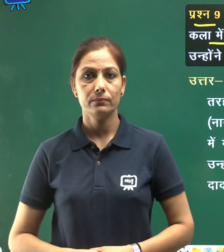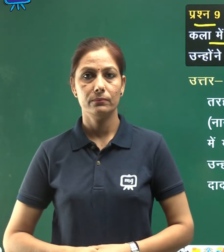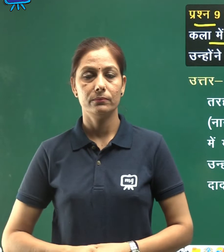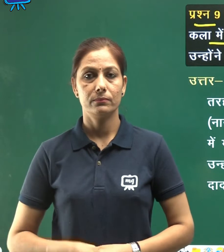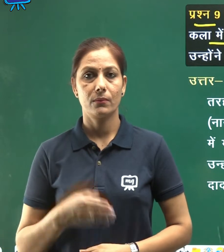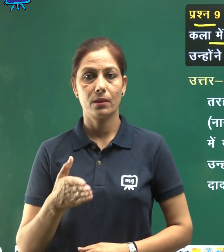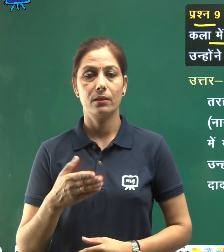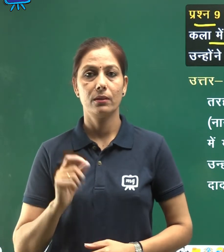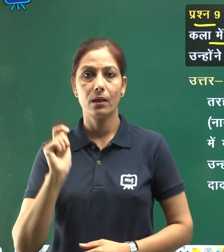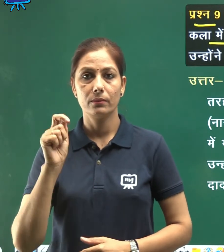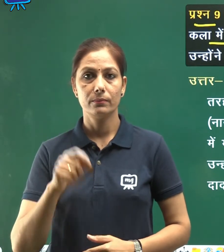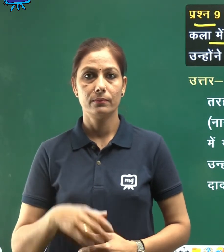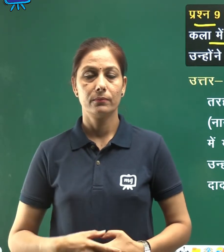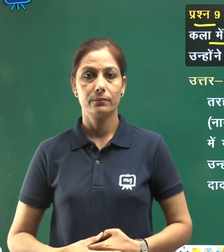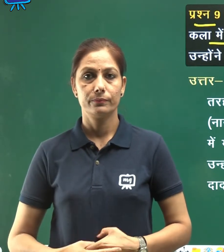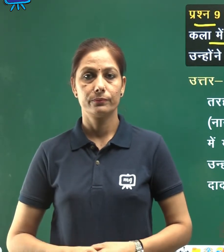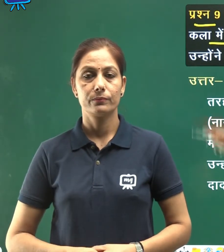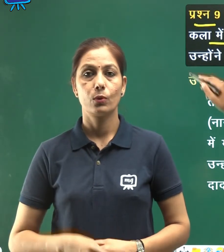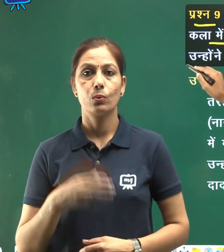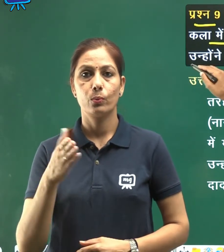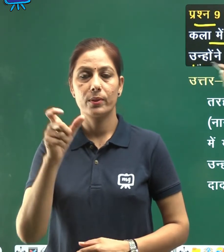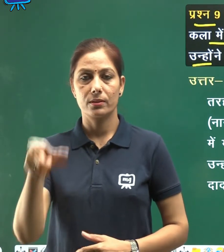यह महारत उन्होंने